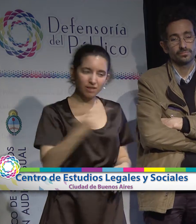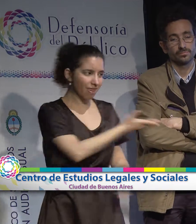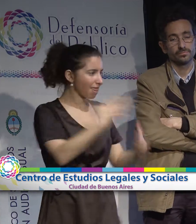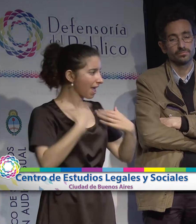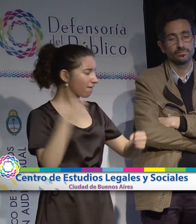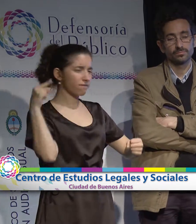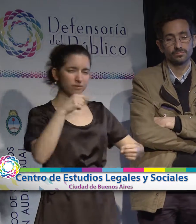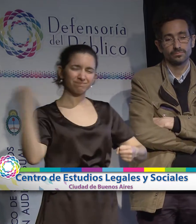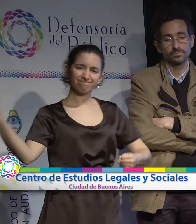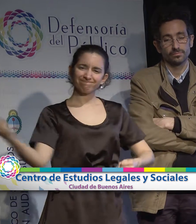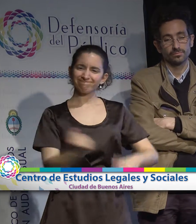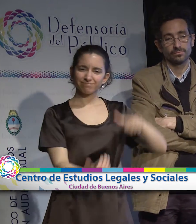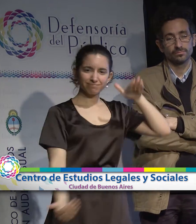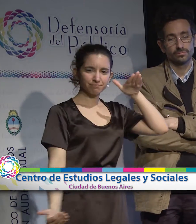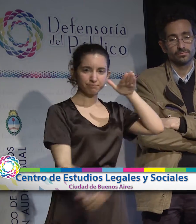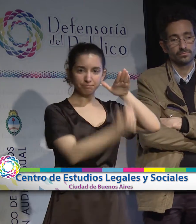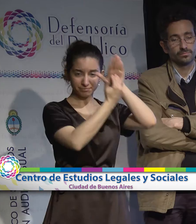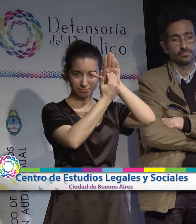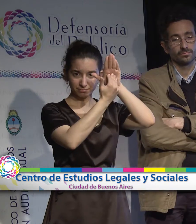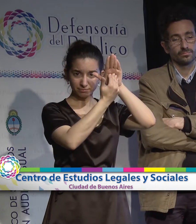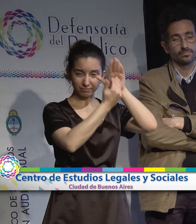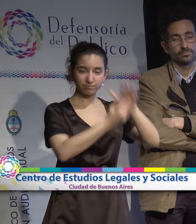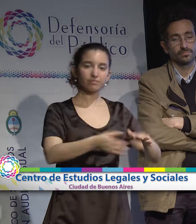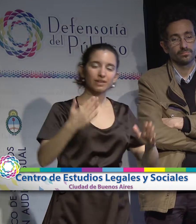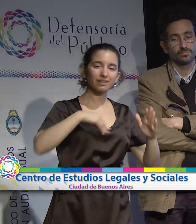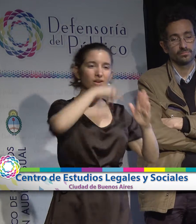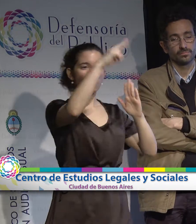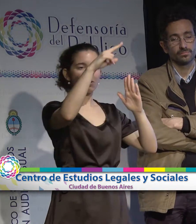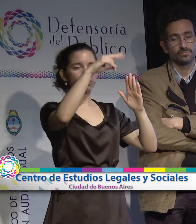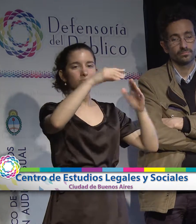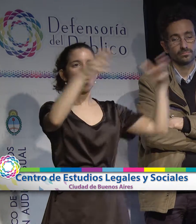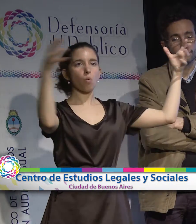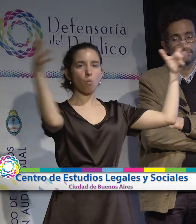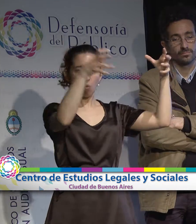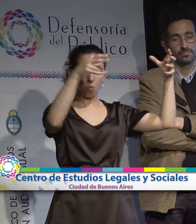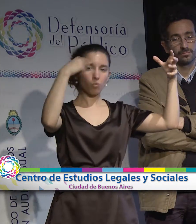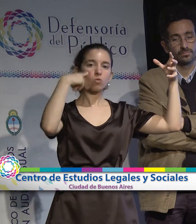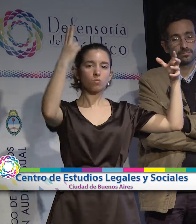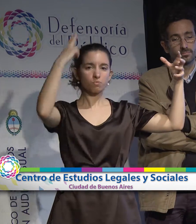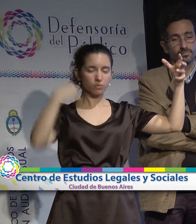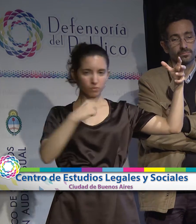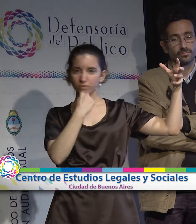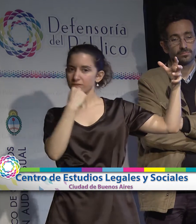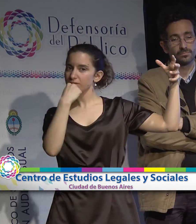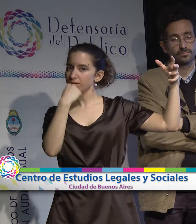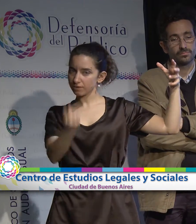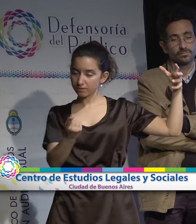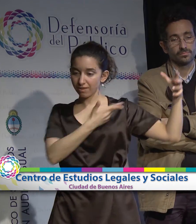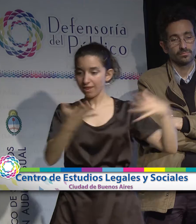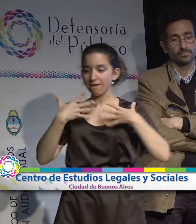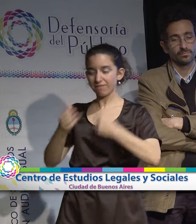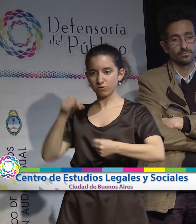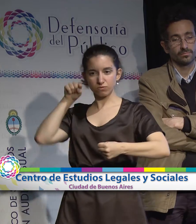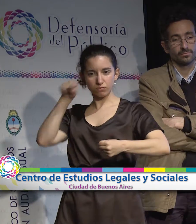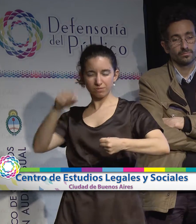del Público. La misma comisión había señalado en 2009 y en otras oportunidades que la Defensoría del Público